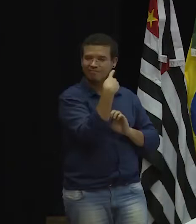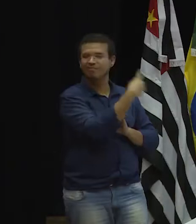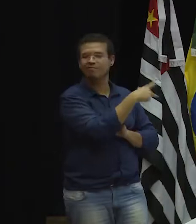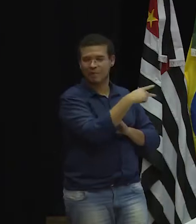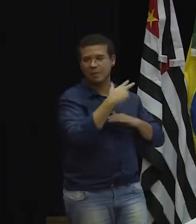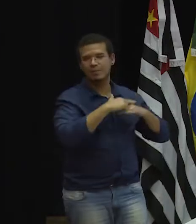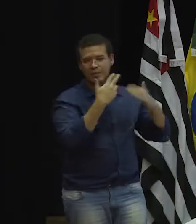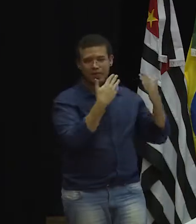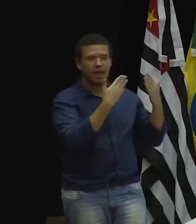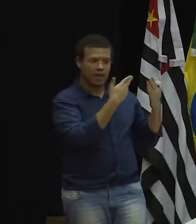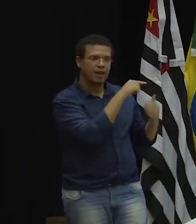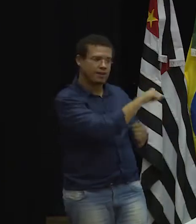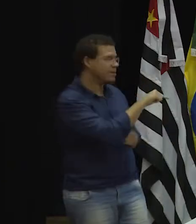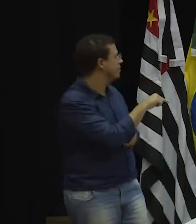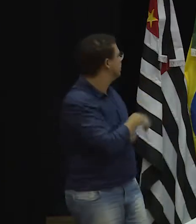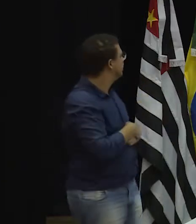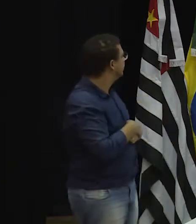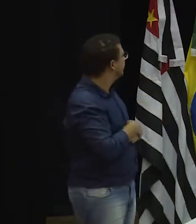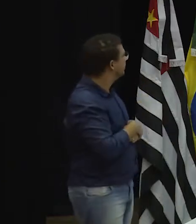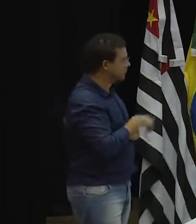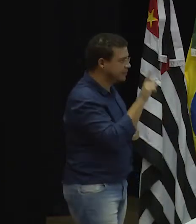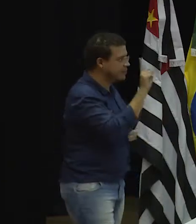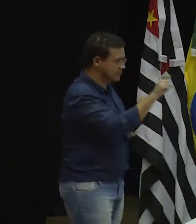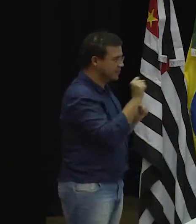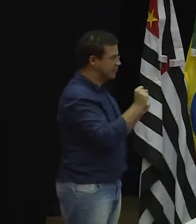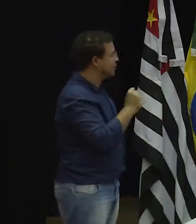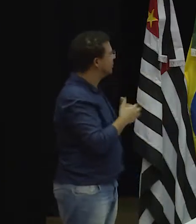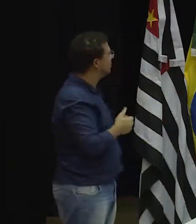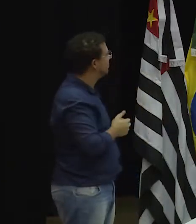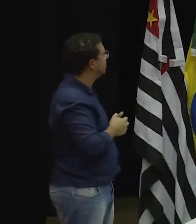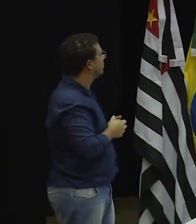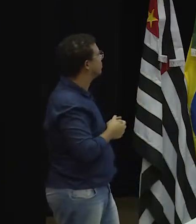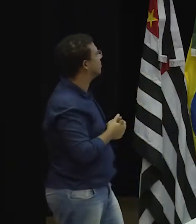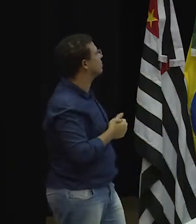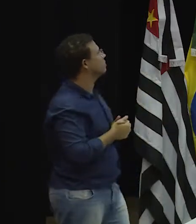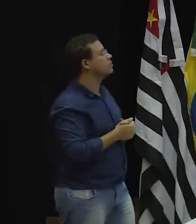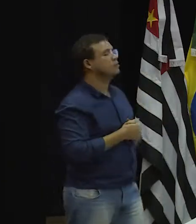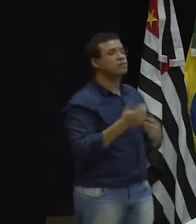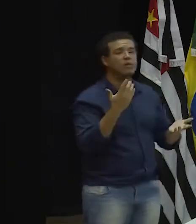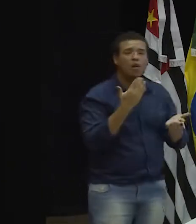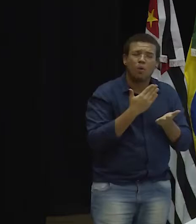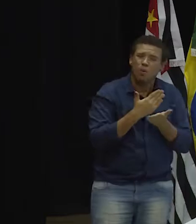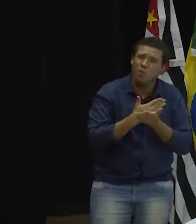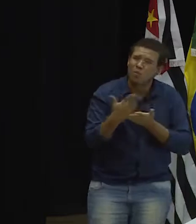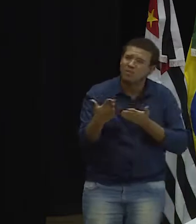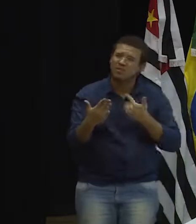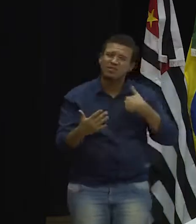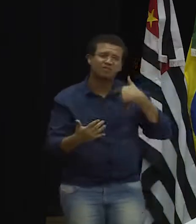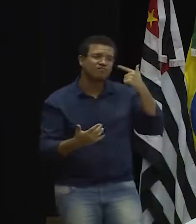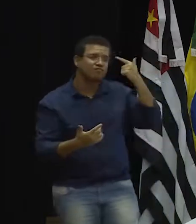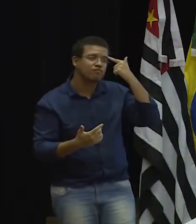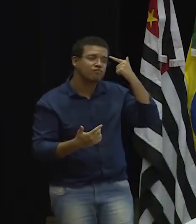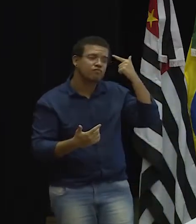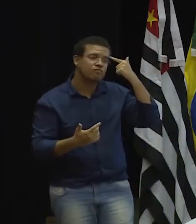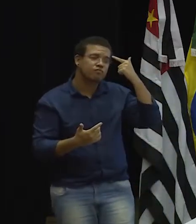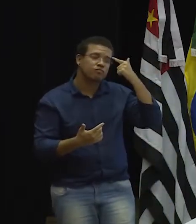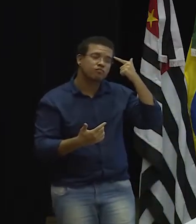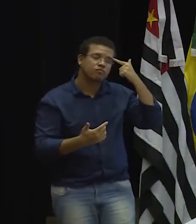E esse termo é muito utilizado na psicanálise, por isso eu trouxe para o título.